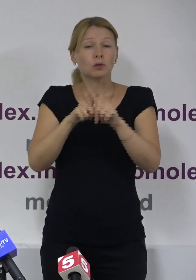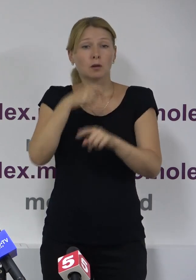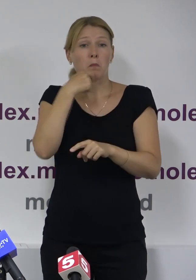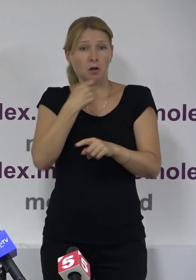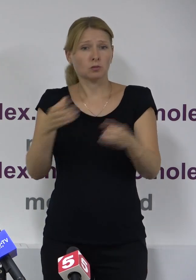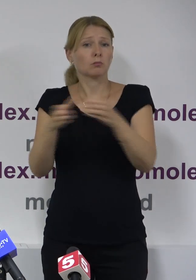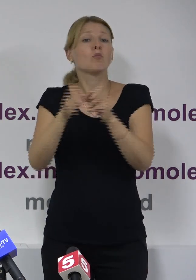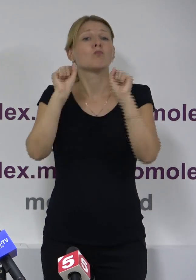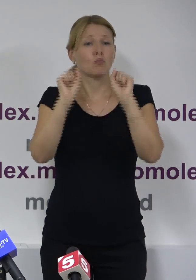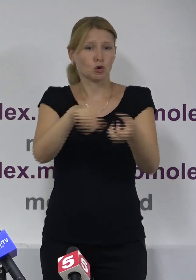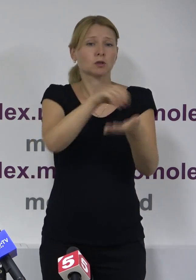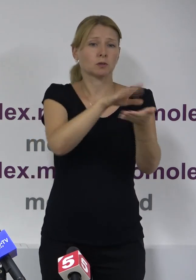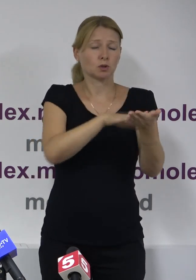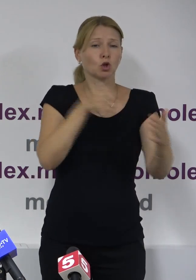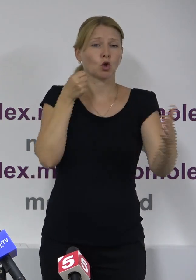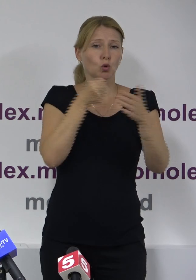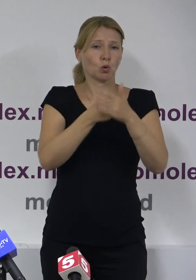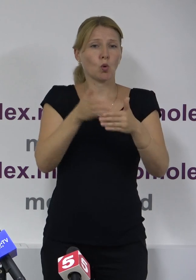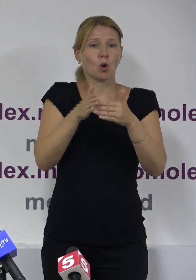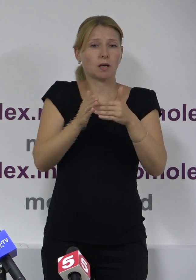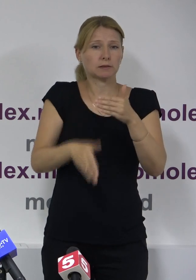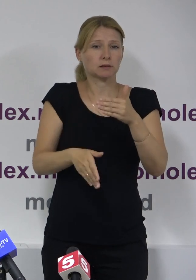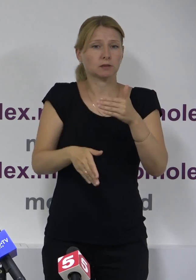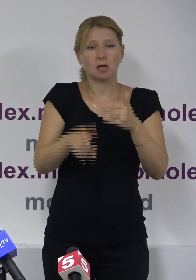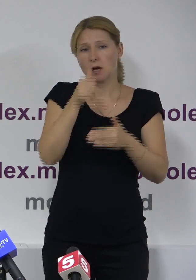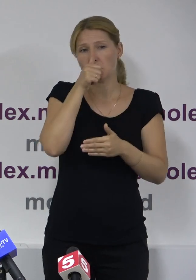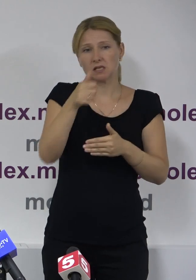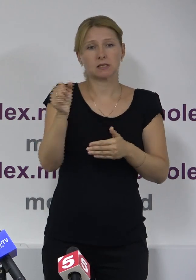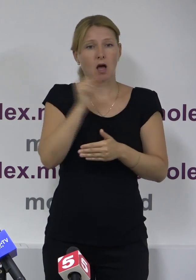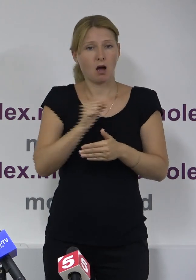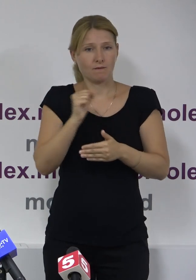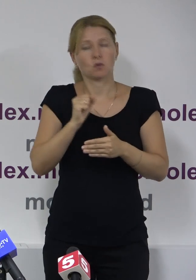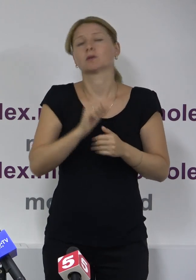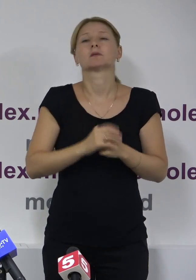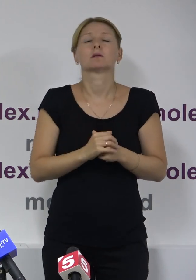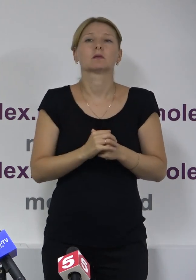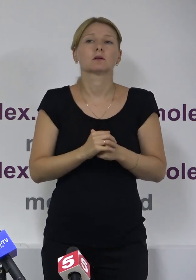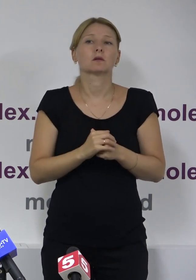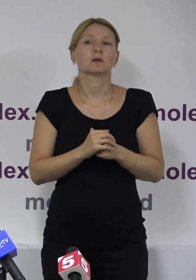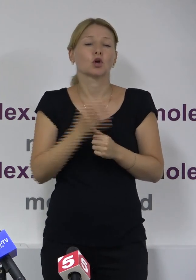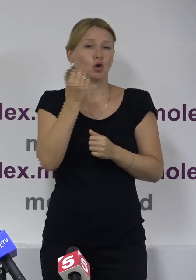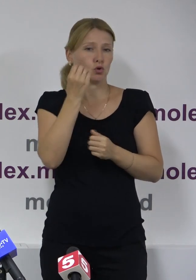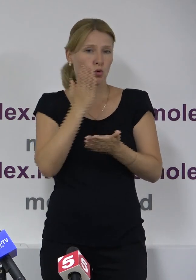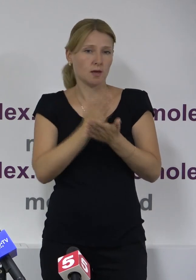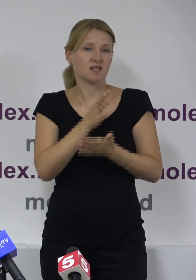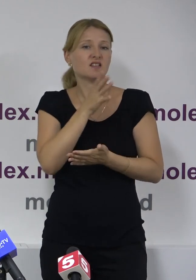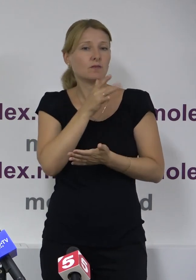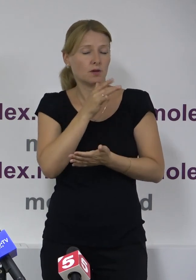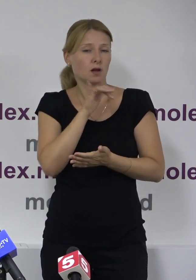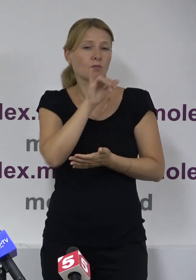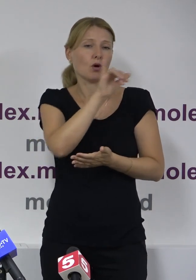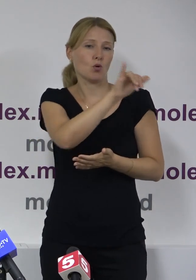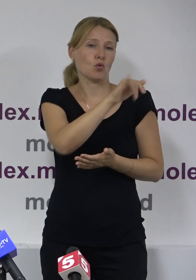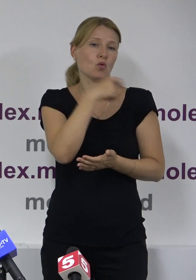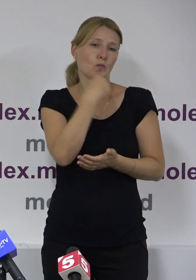încă înregistrate până la sfârșitul lunii august, dacă nu greșesc. Deci mai este timp pentru a